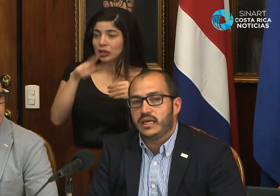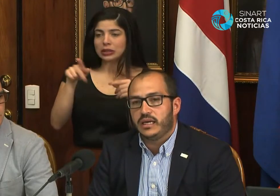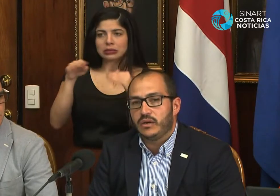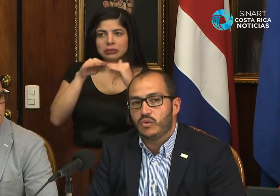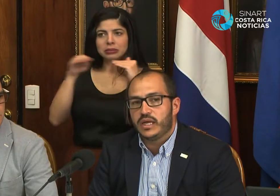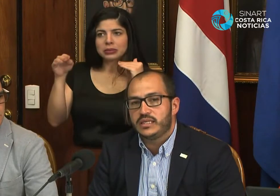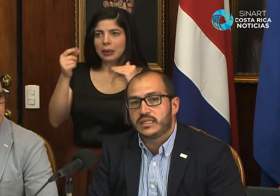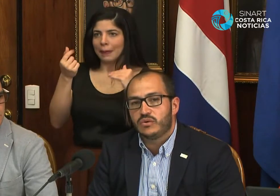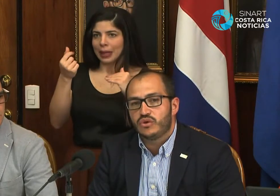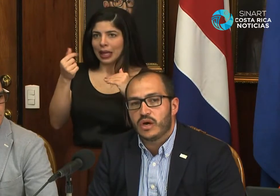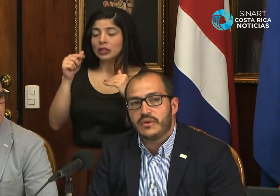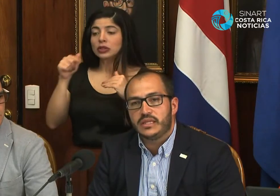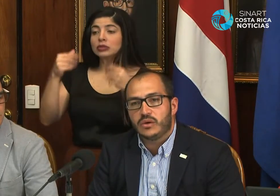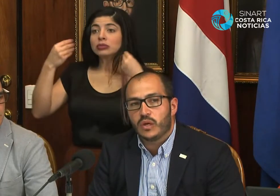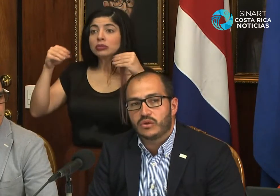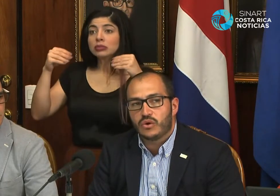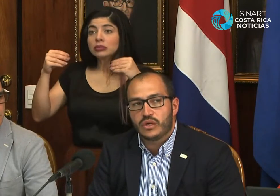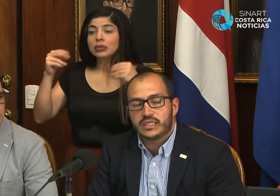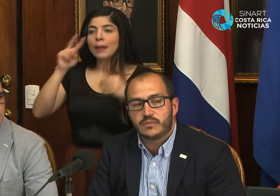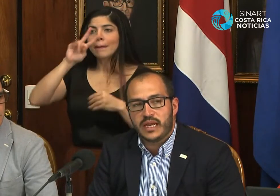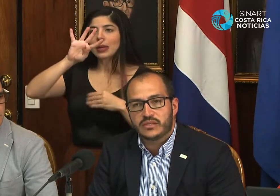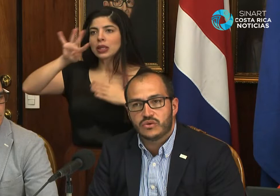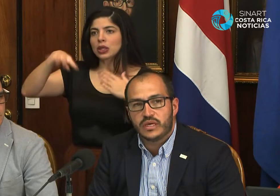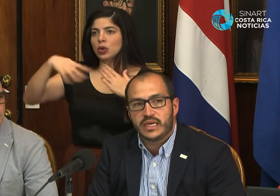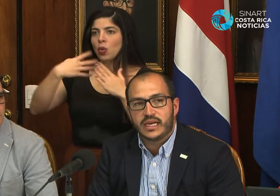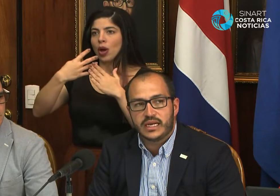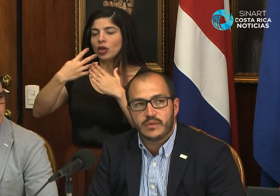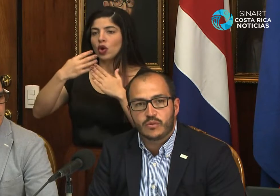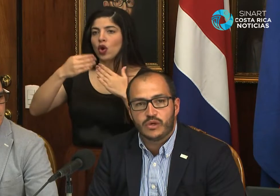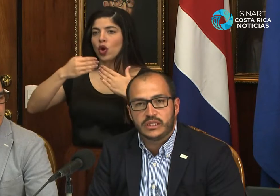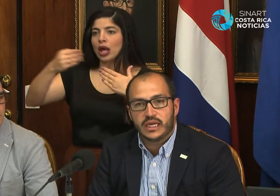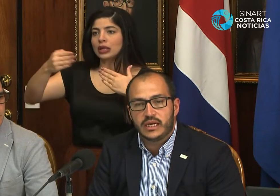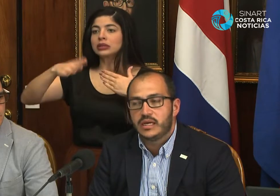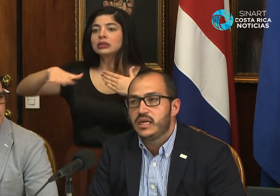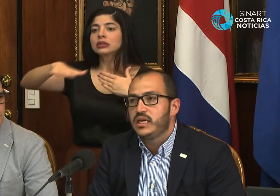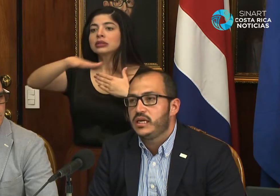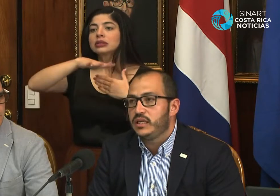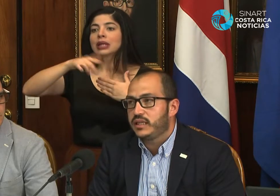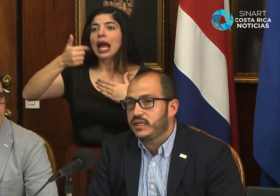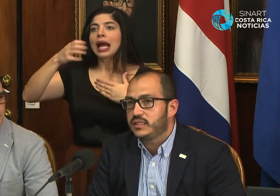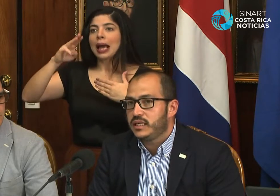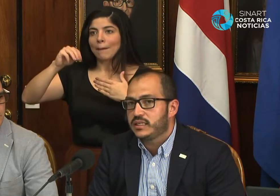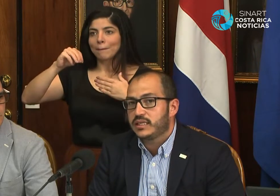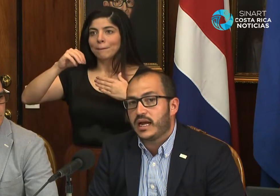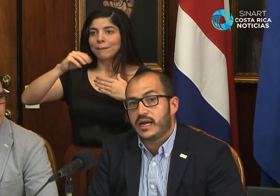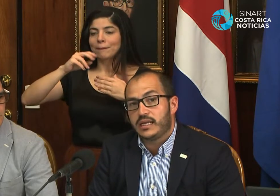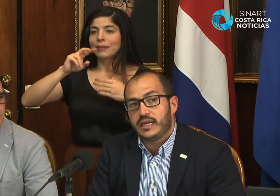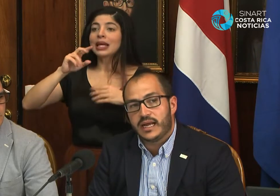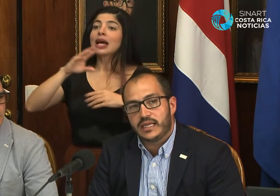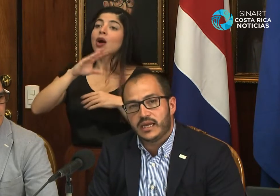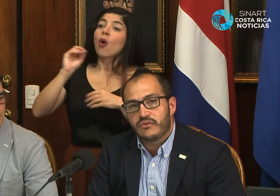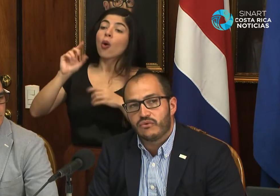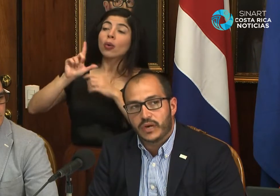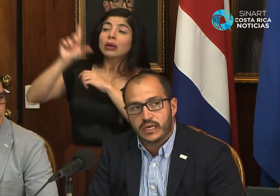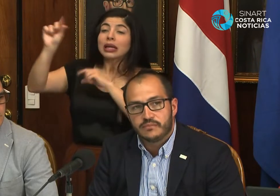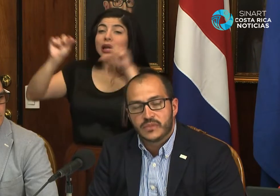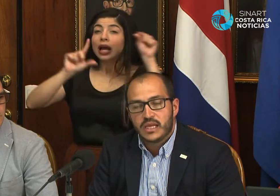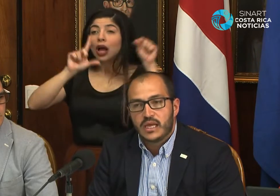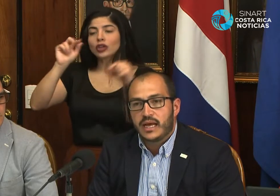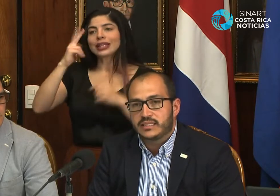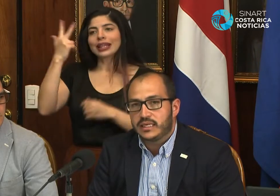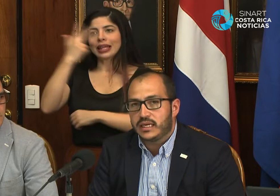tendrá una distribución a 24 horas plazo en el área metropolitana y 3 días al área